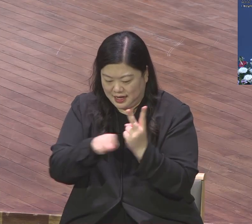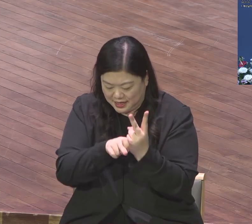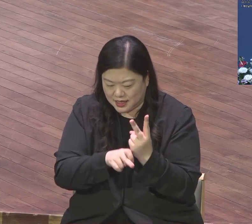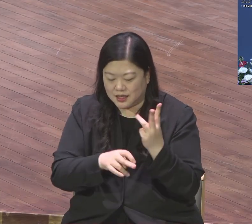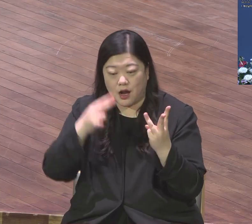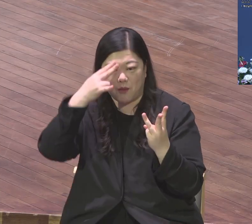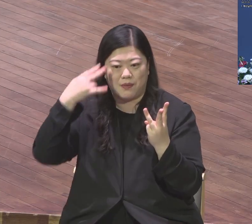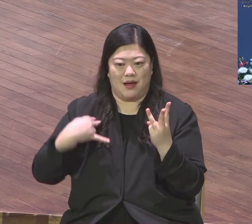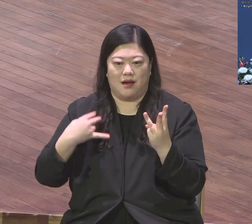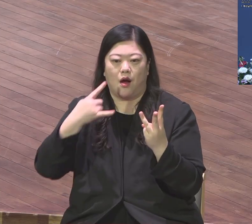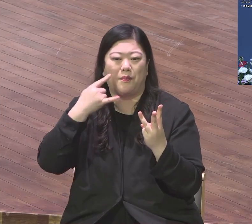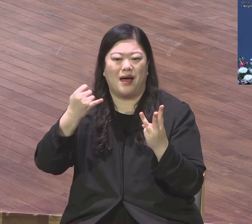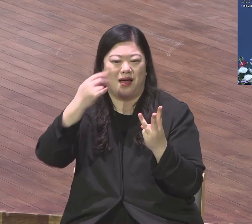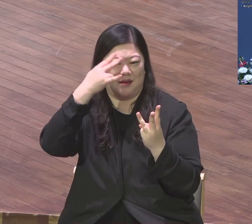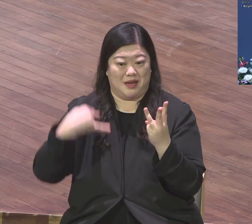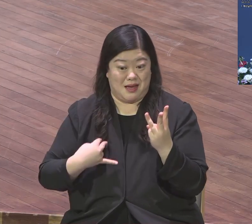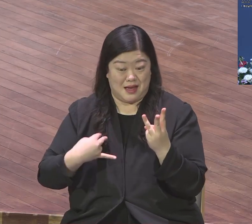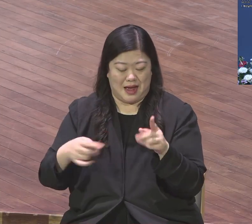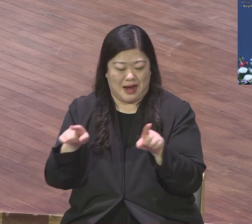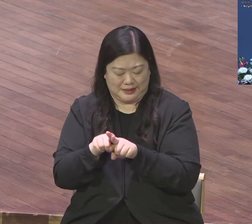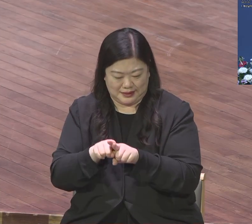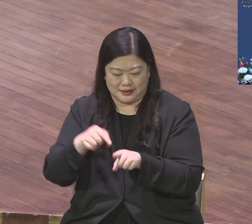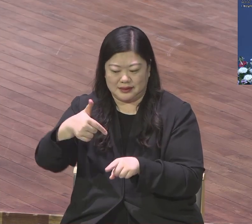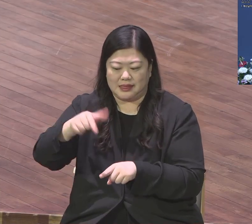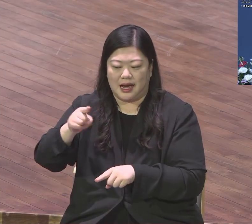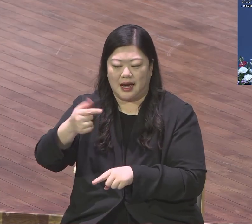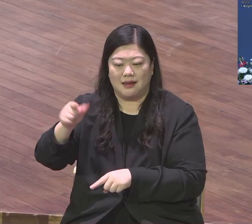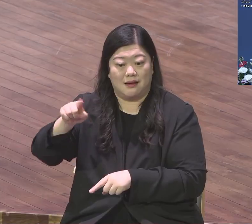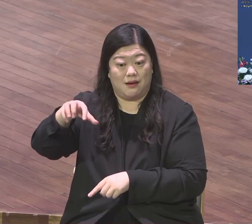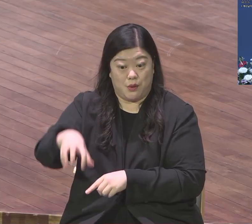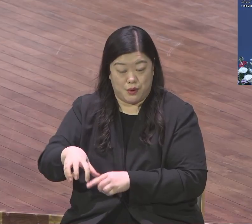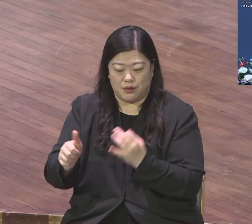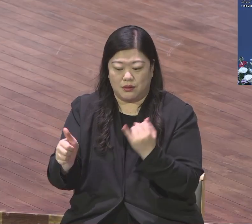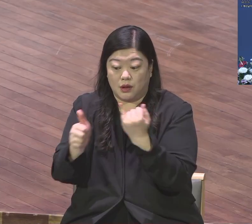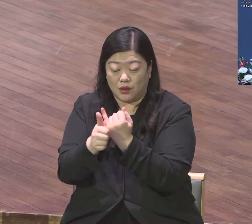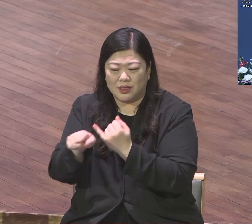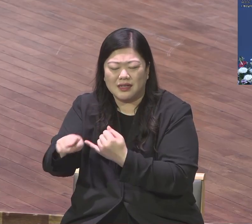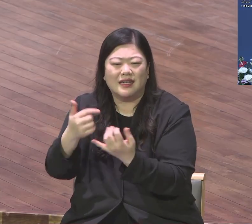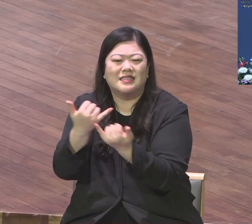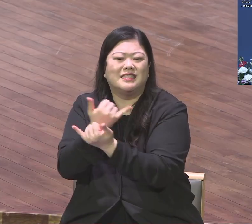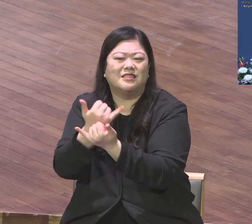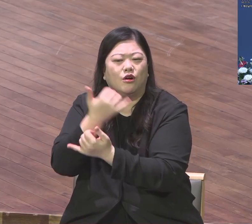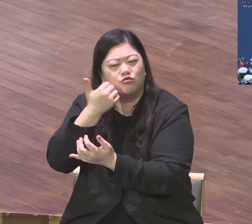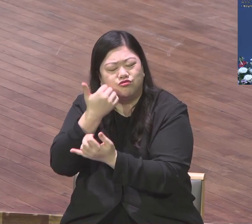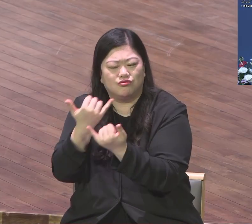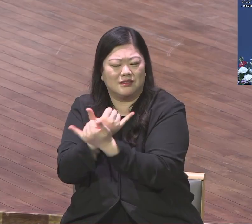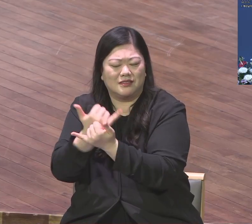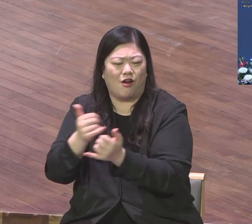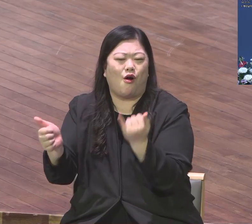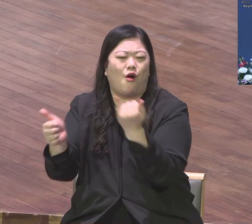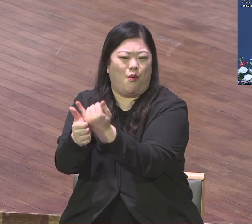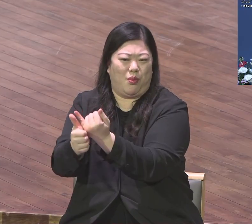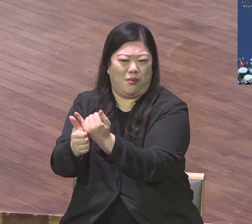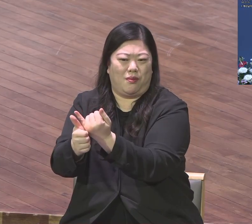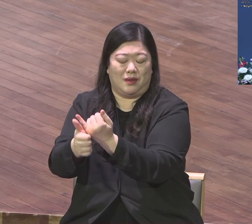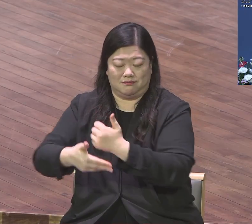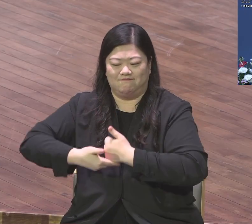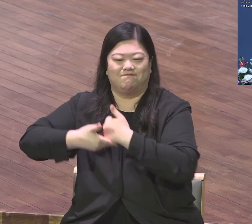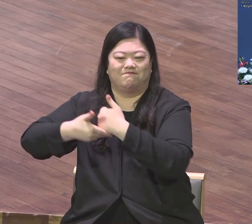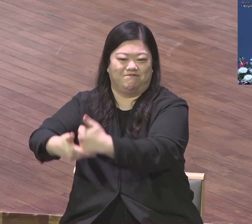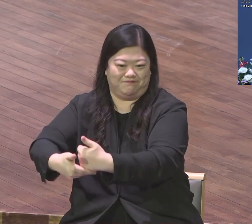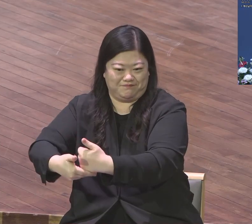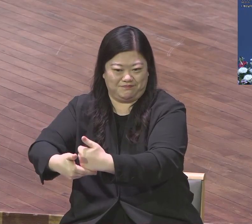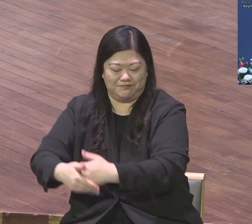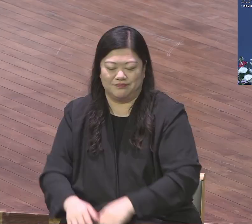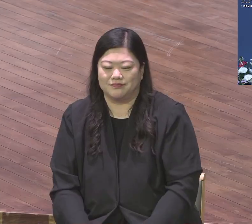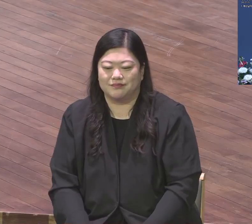있는 가나라는 지역에 한 결혼식에 청함을 받았어요. 자, 예수님께서